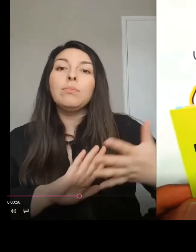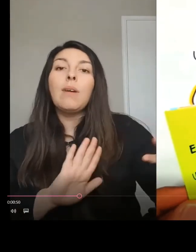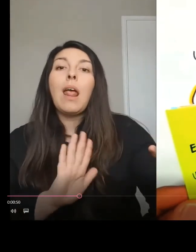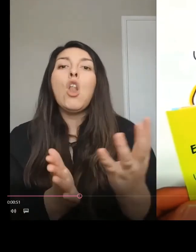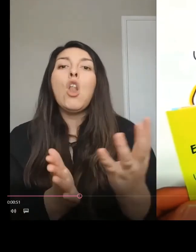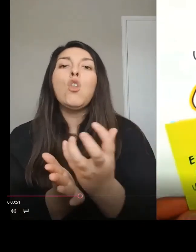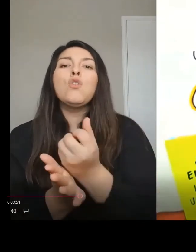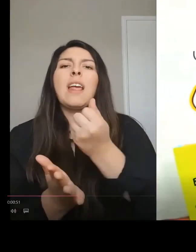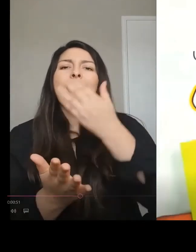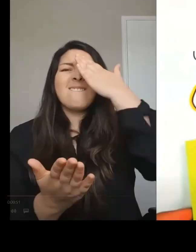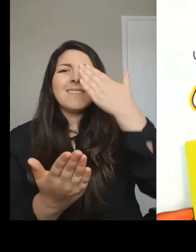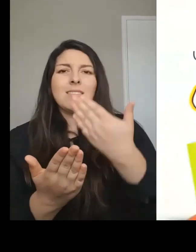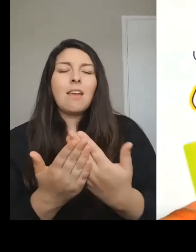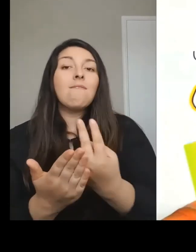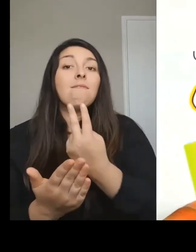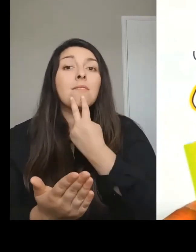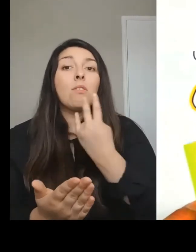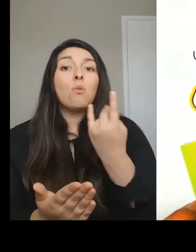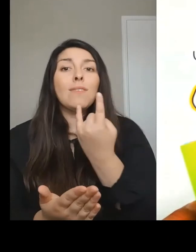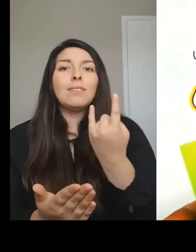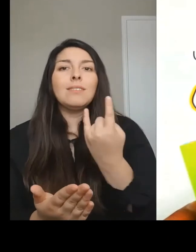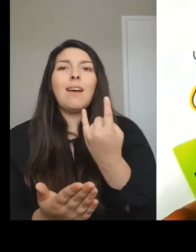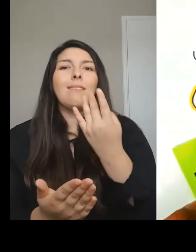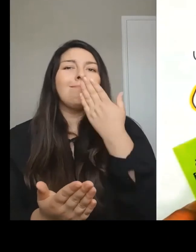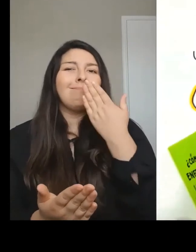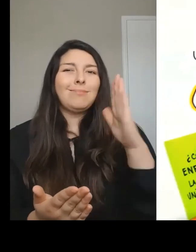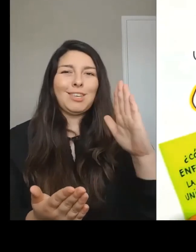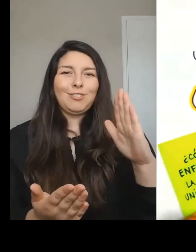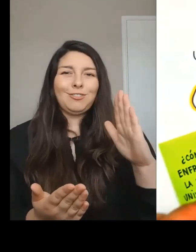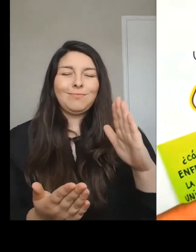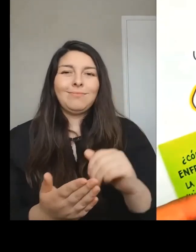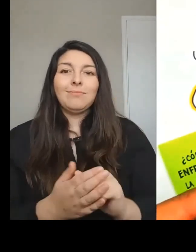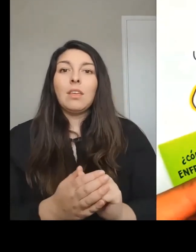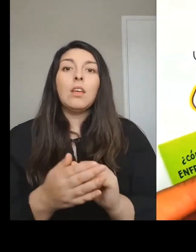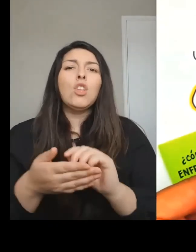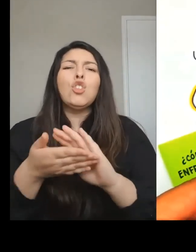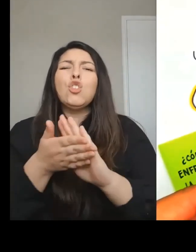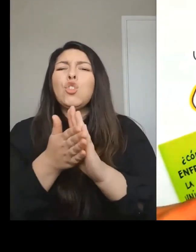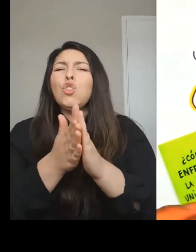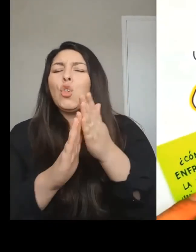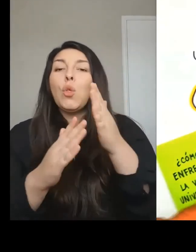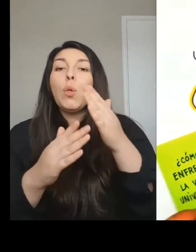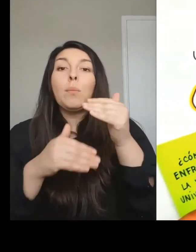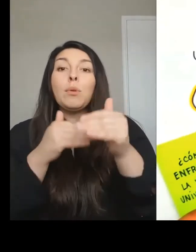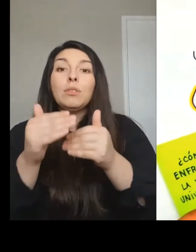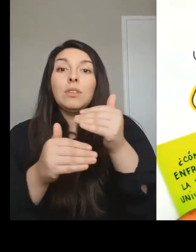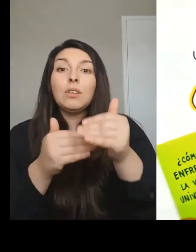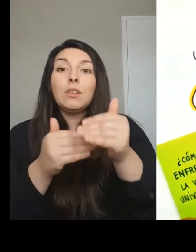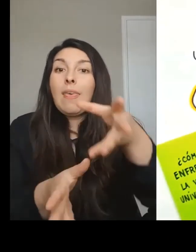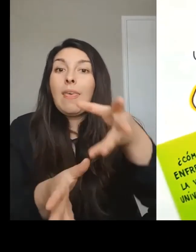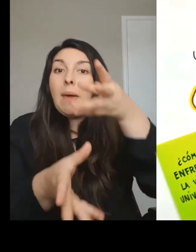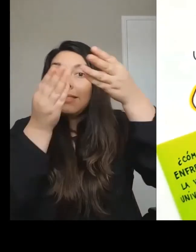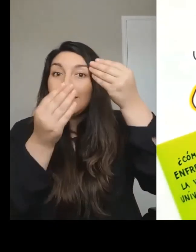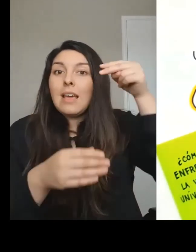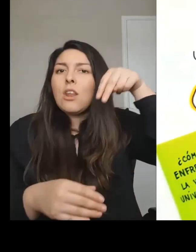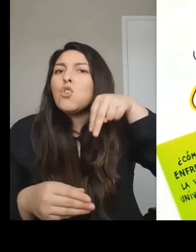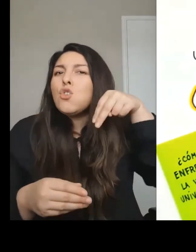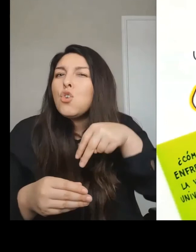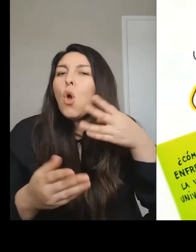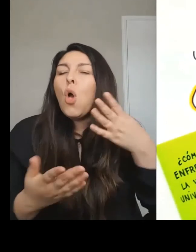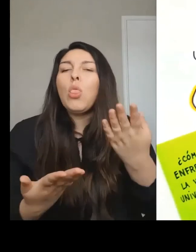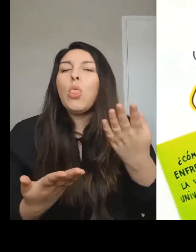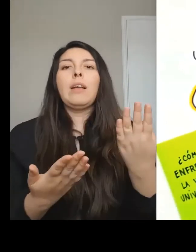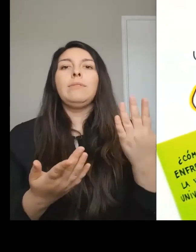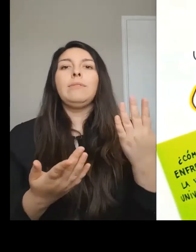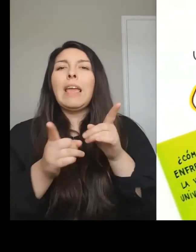enfrentar la vida universitaria de manera exitosa, en sus diversos procesos de aprendizaje, rendimiento y gestión personal,